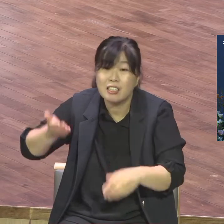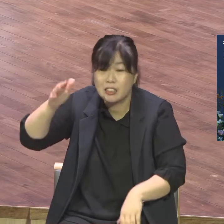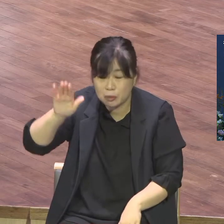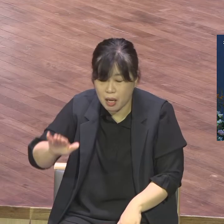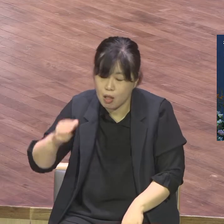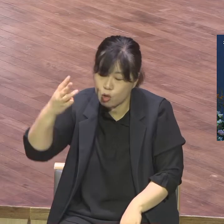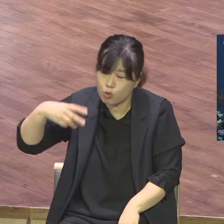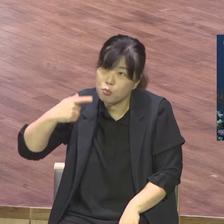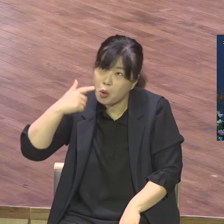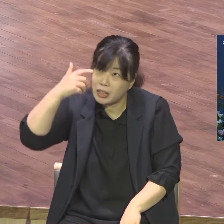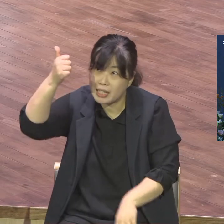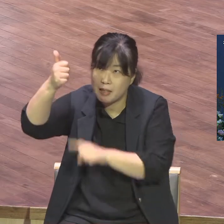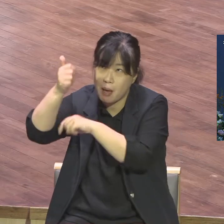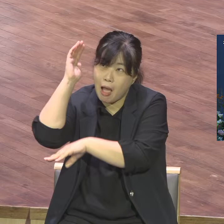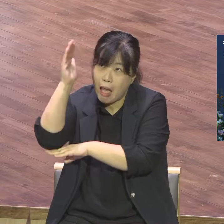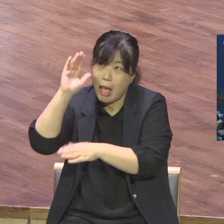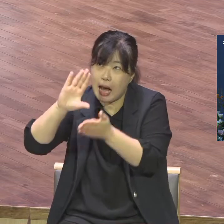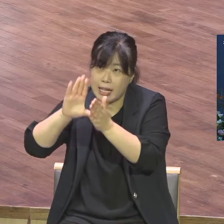번도 없습니다.